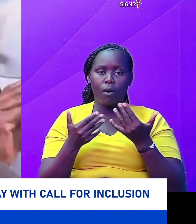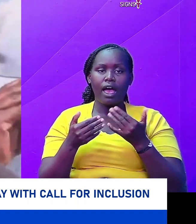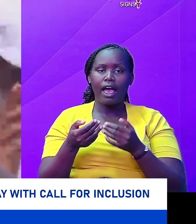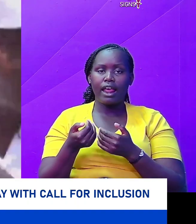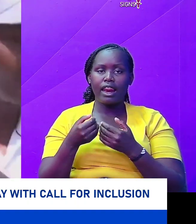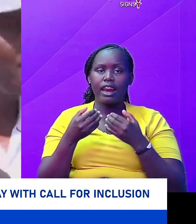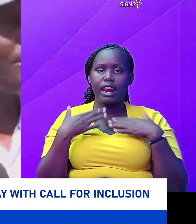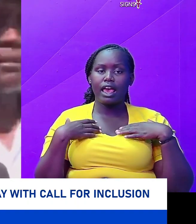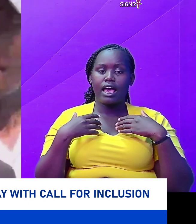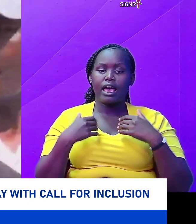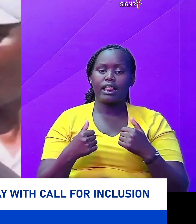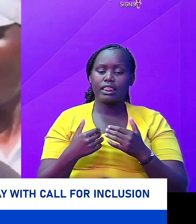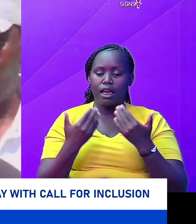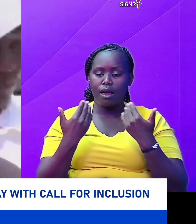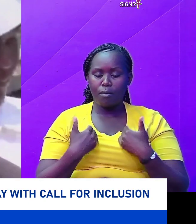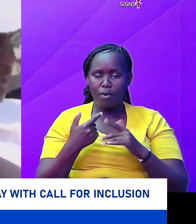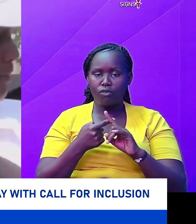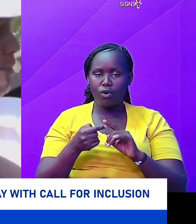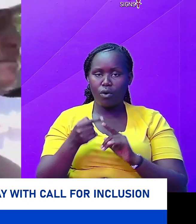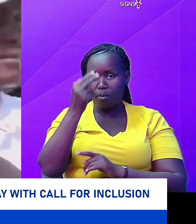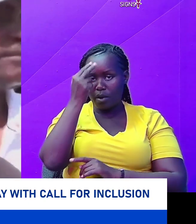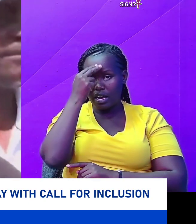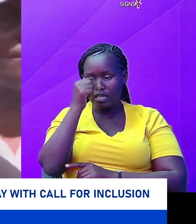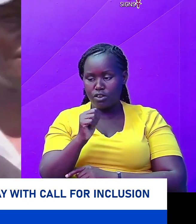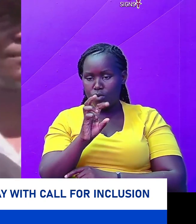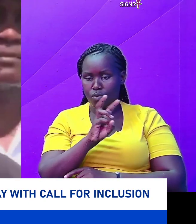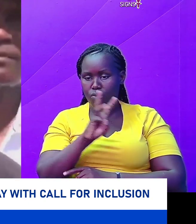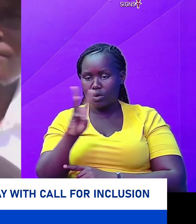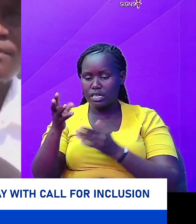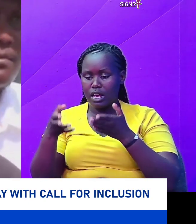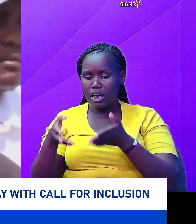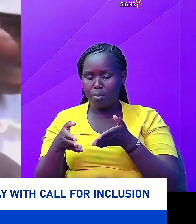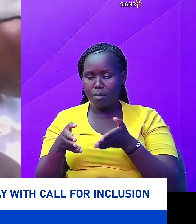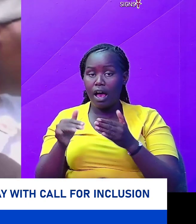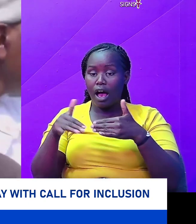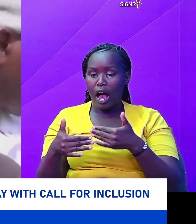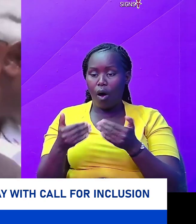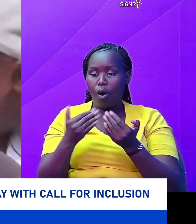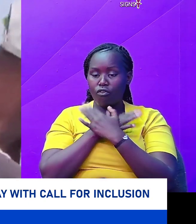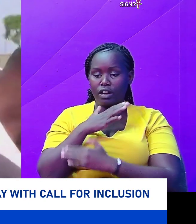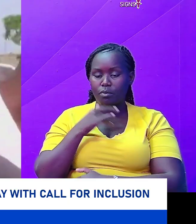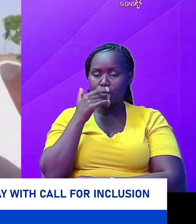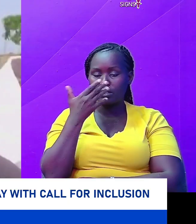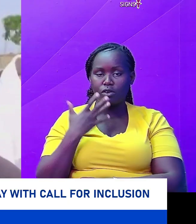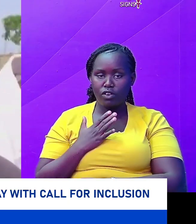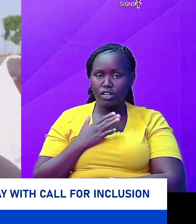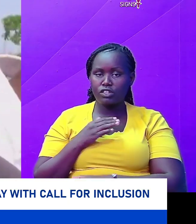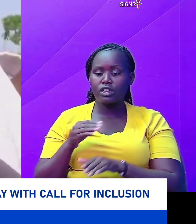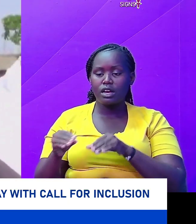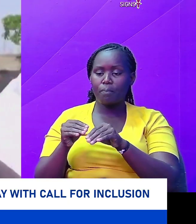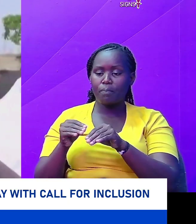Ile toka Kajiado West, huku kwa walemavu kama mwenzangu amesema hivyo, walemavu wako na shida mingi